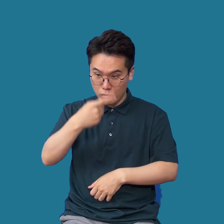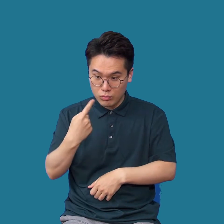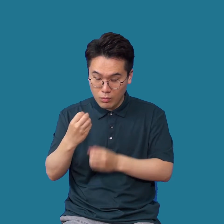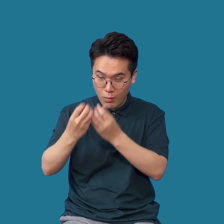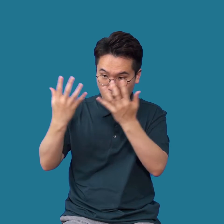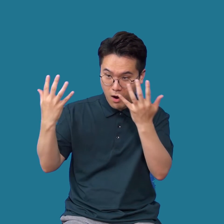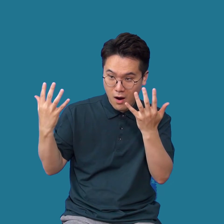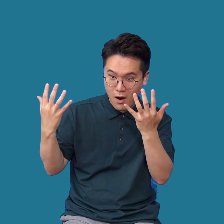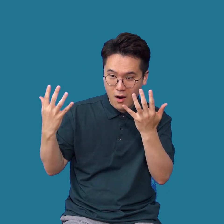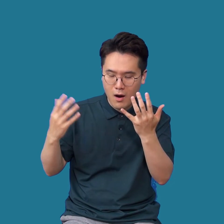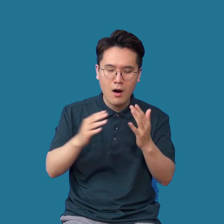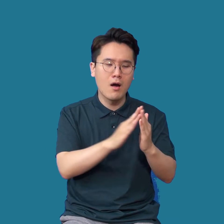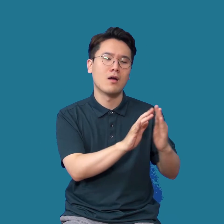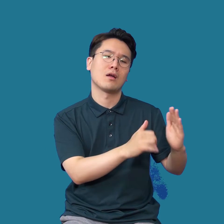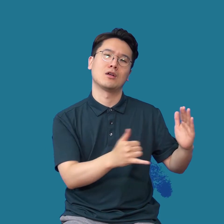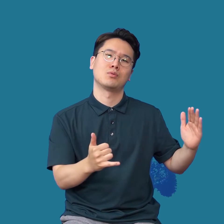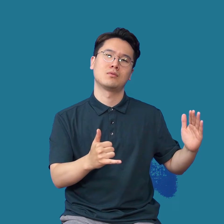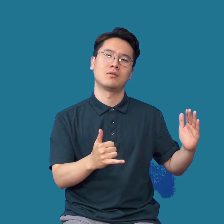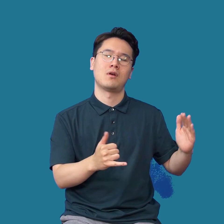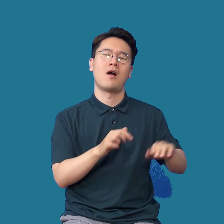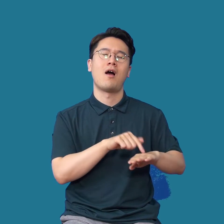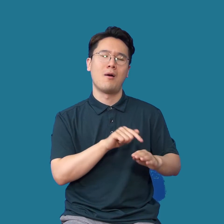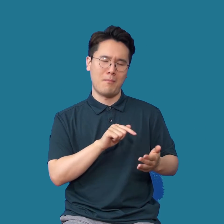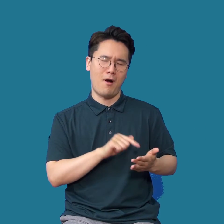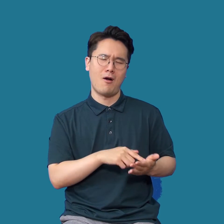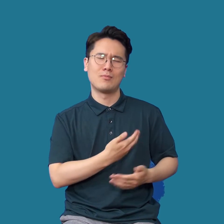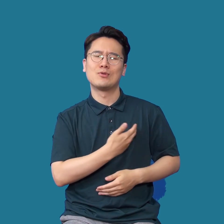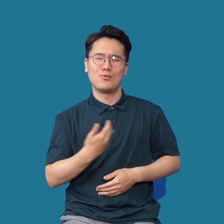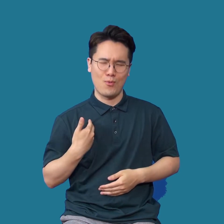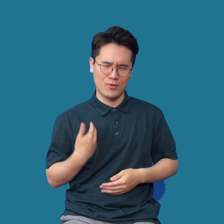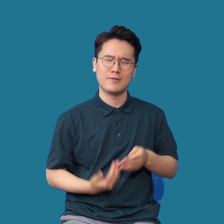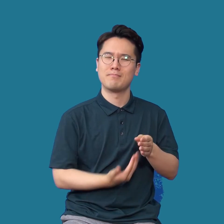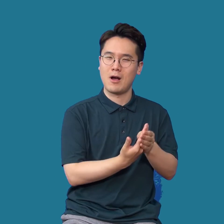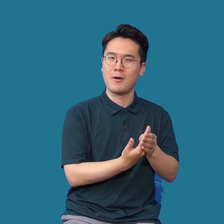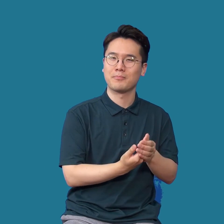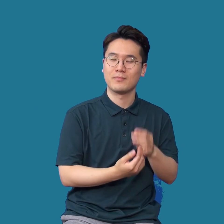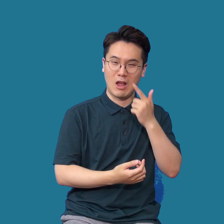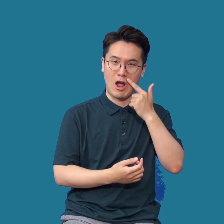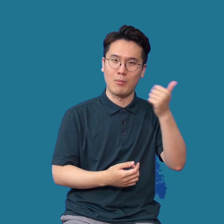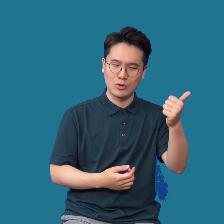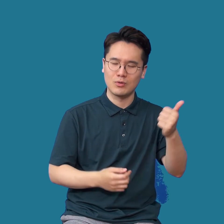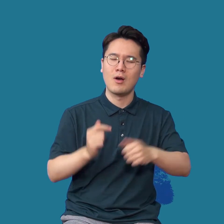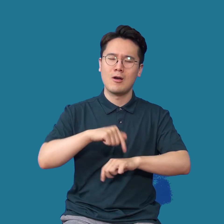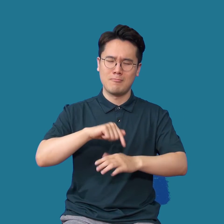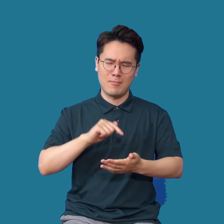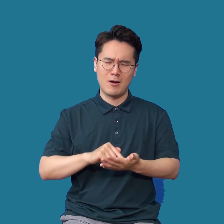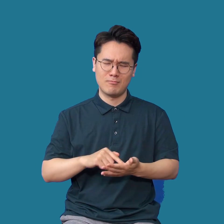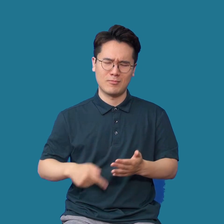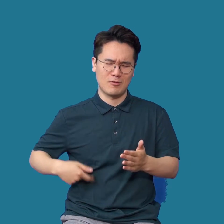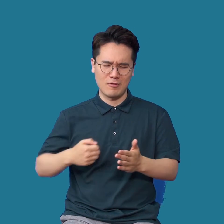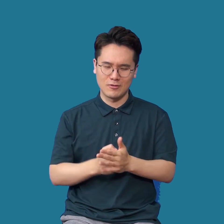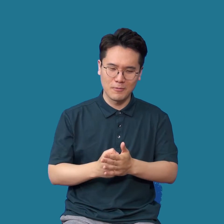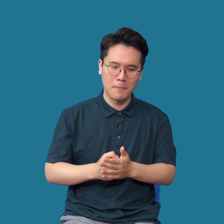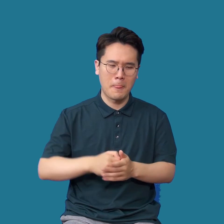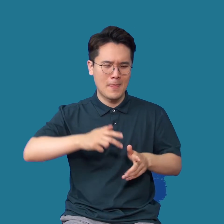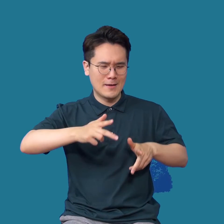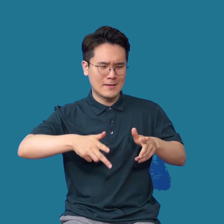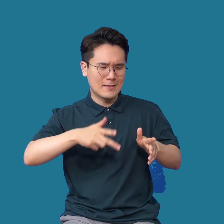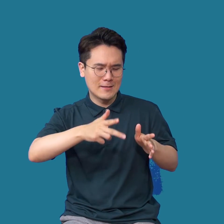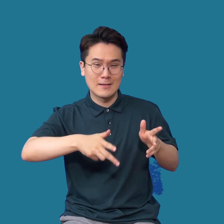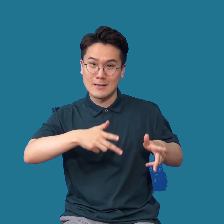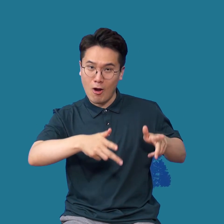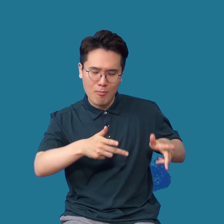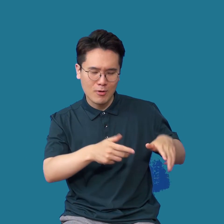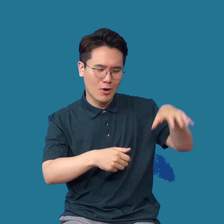용기를 얻었습니다. 아버지도 용기를 얻어서 다시 사업터로 달려가셨고, 그래서